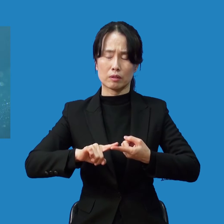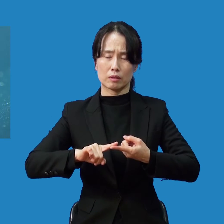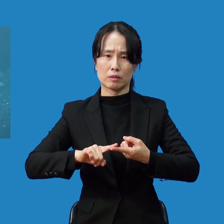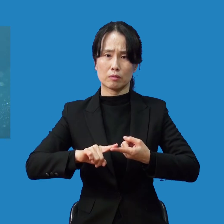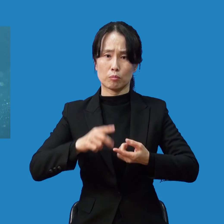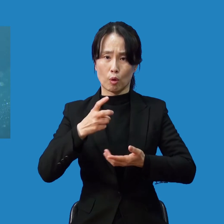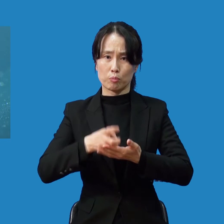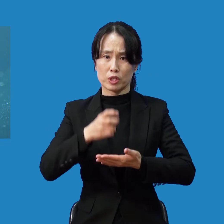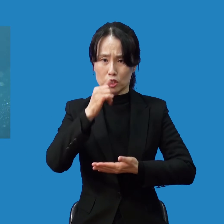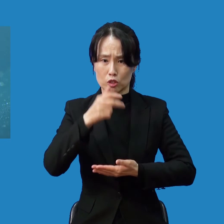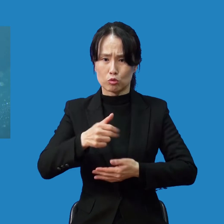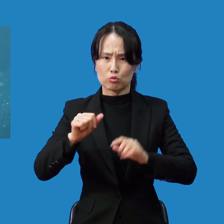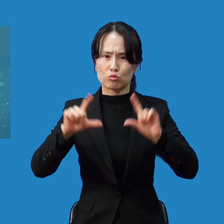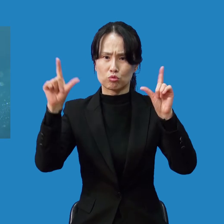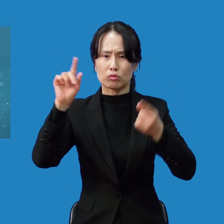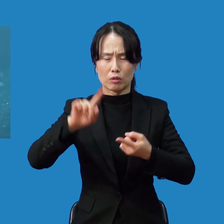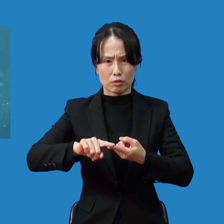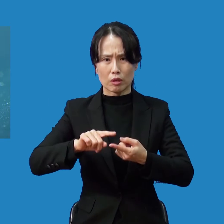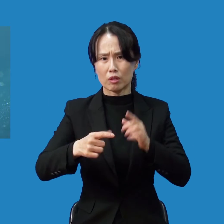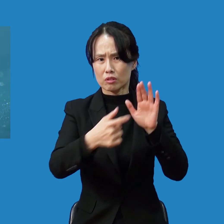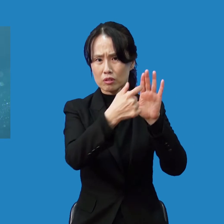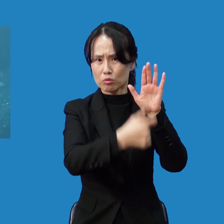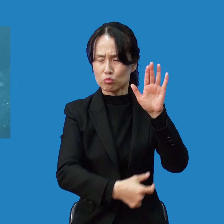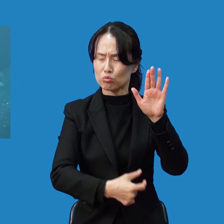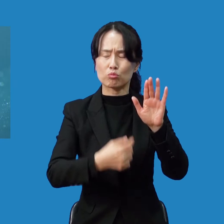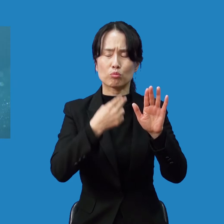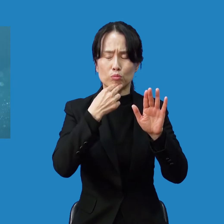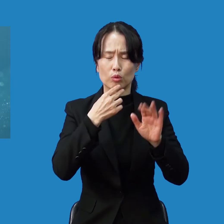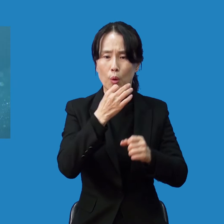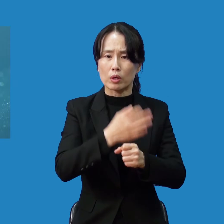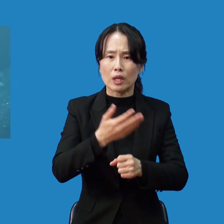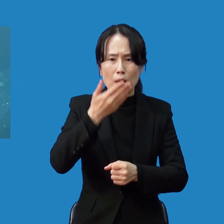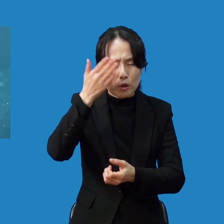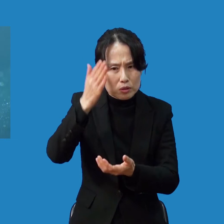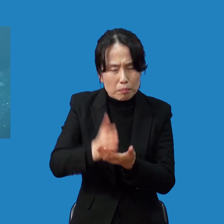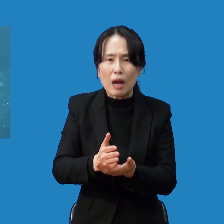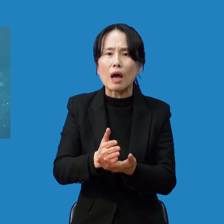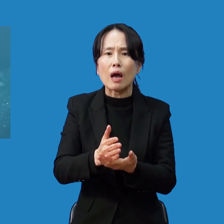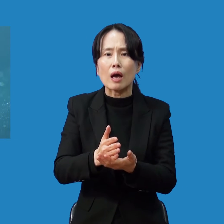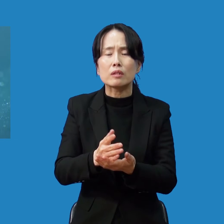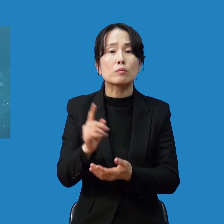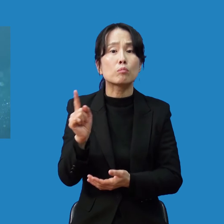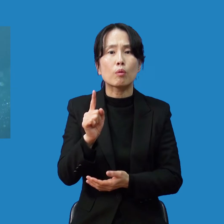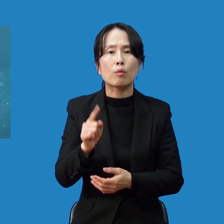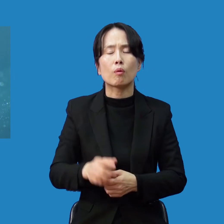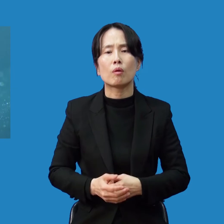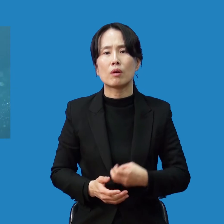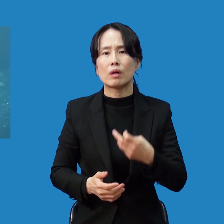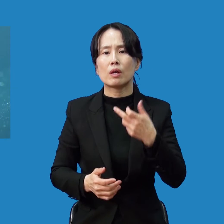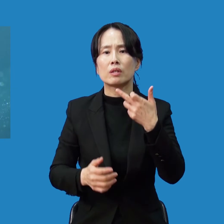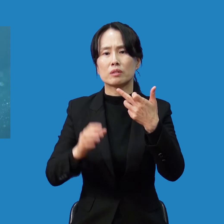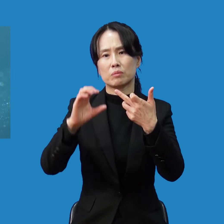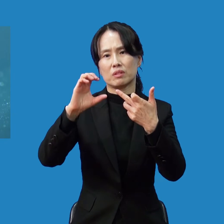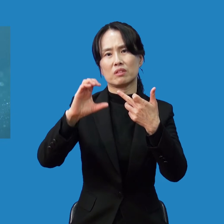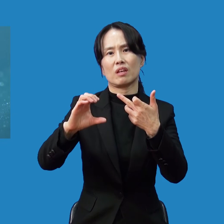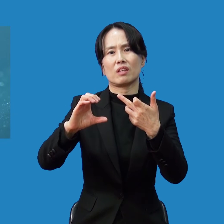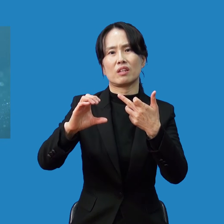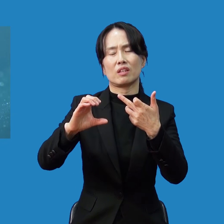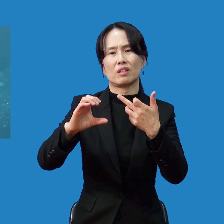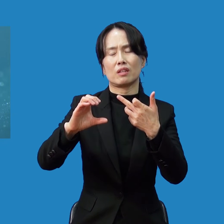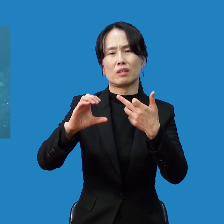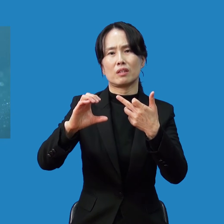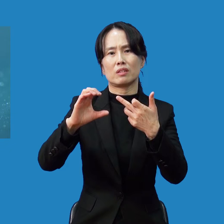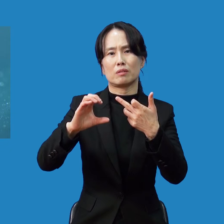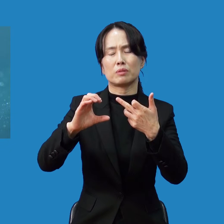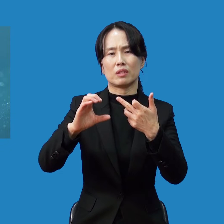주일에 대한 말씀은 아닙니다. 주일에 뭘 사 먹지 말라 한 것은 17세기 와서 청교도들에게서부터